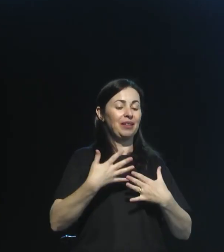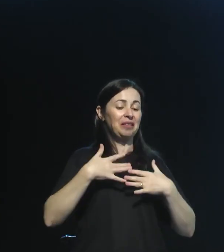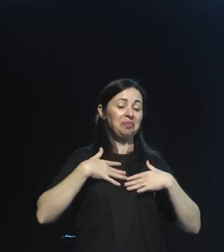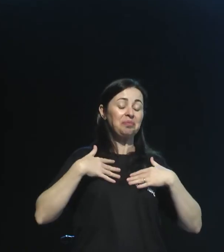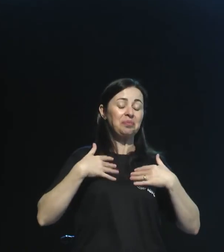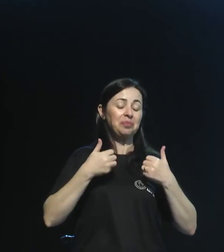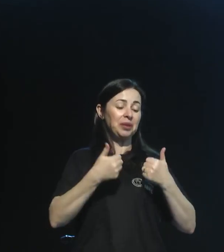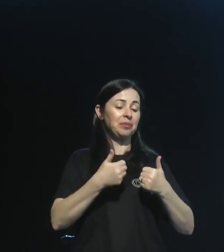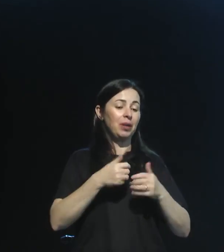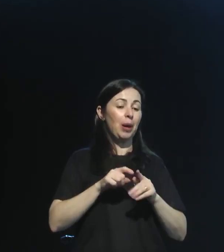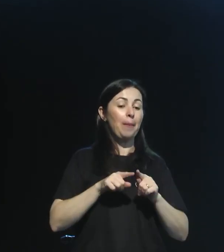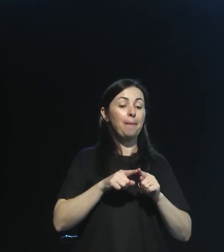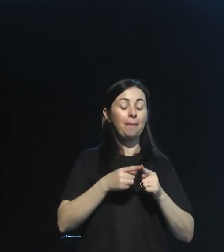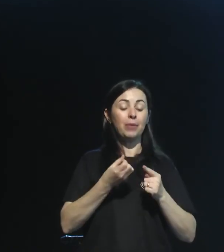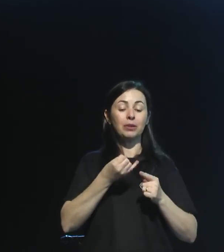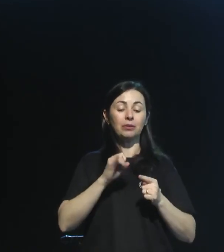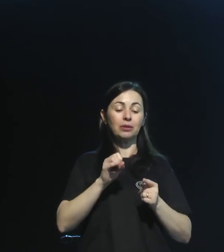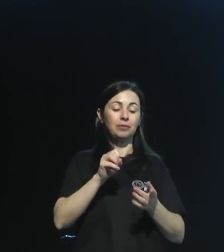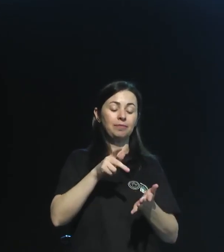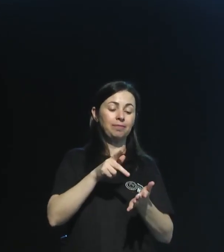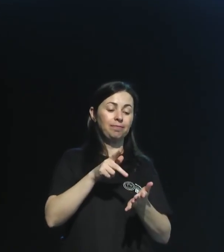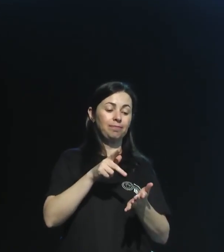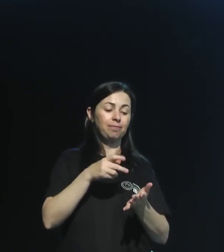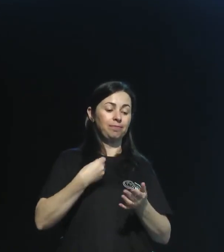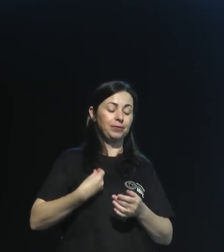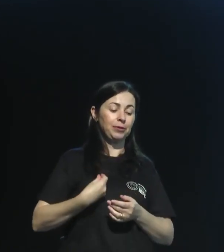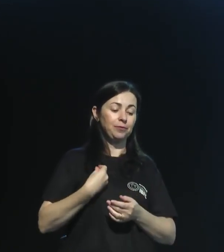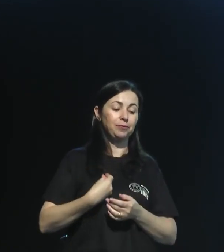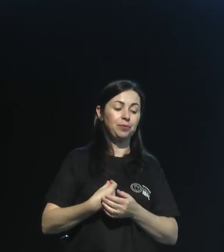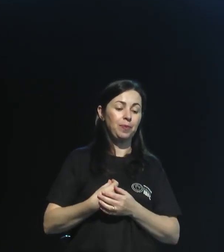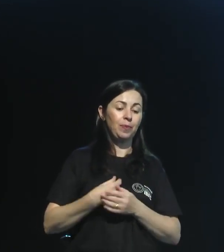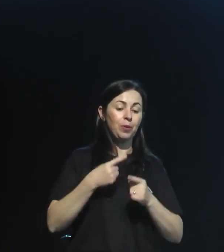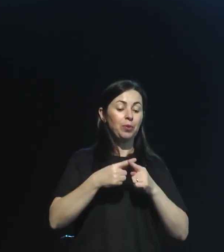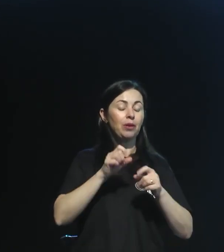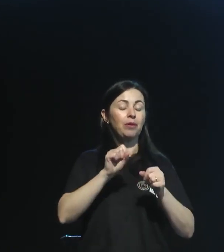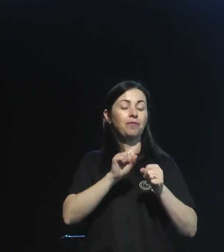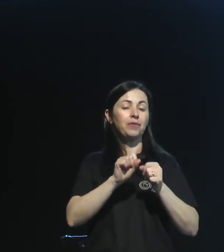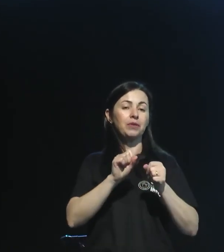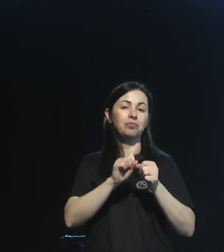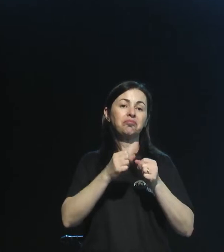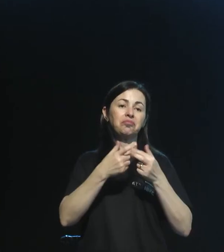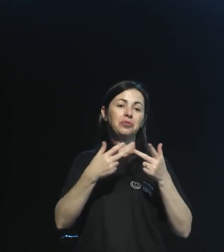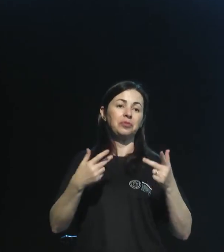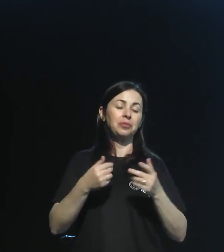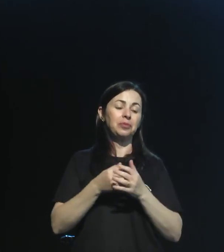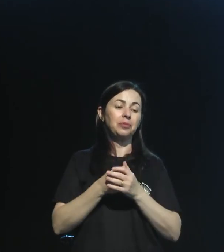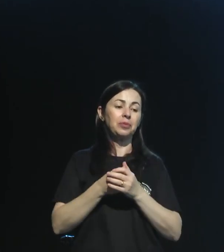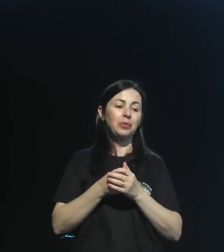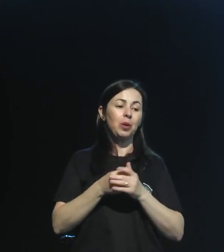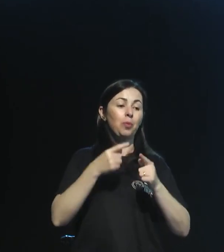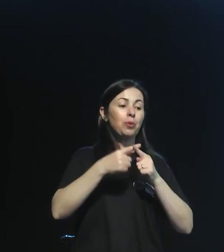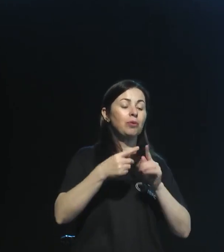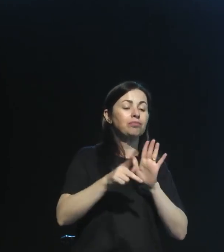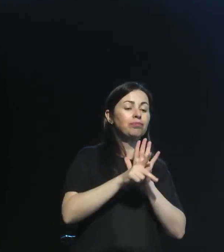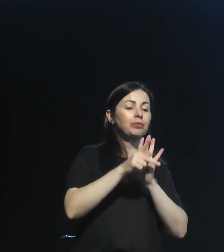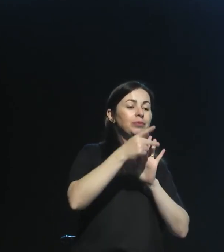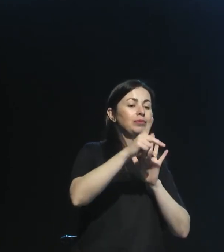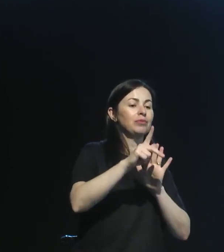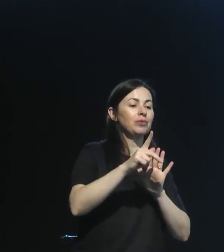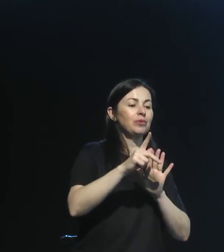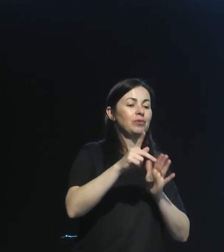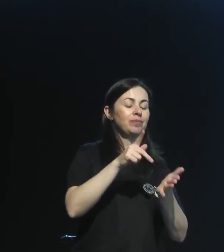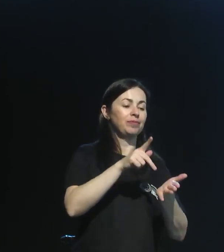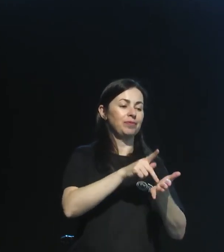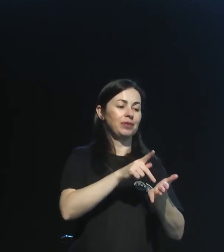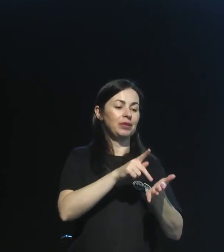Mas se você está vivendo, se você está fazendo algo, a sua verdade, se